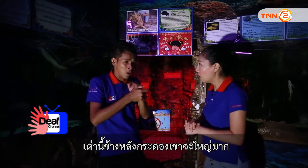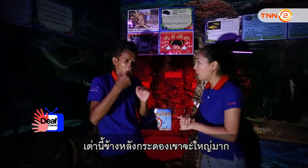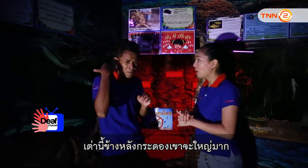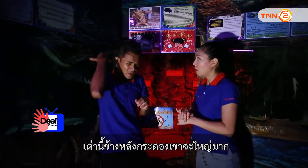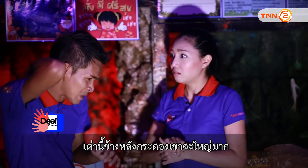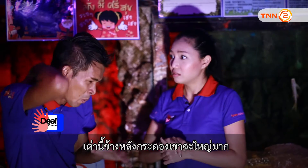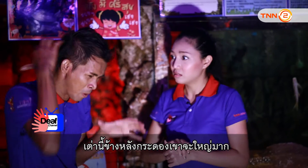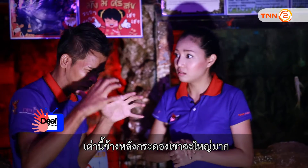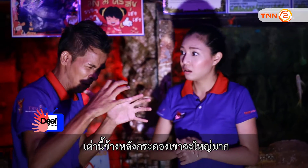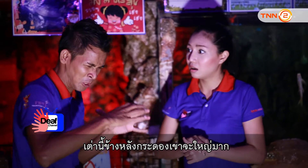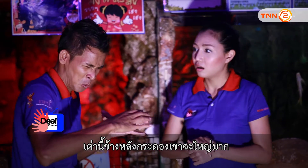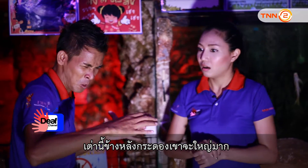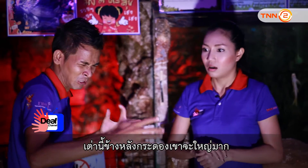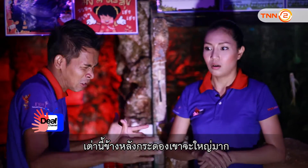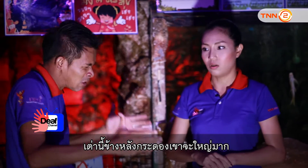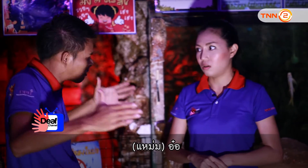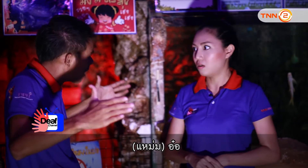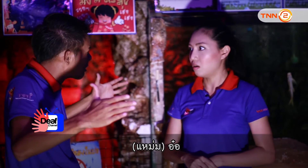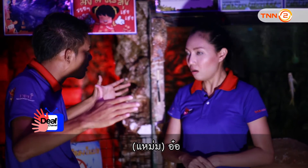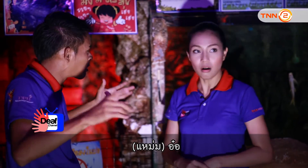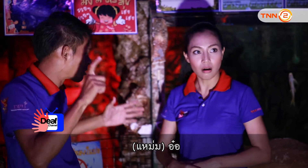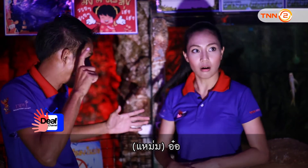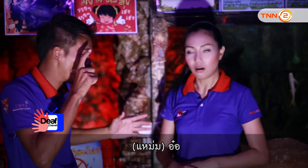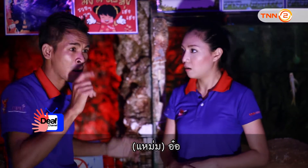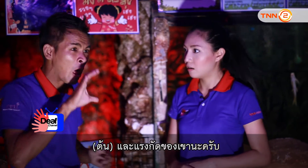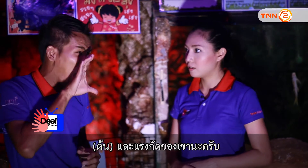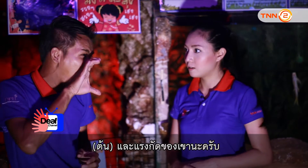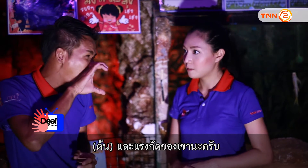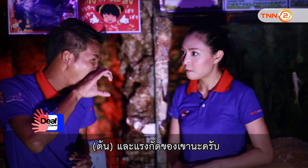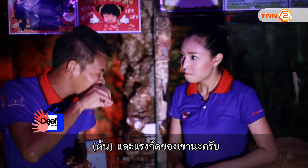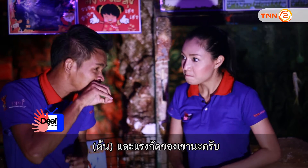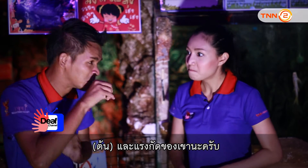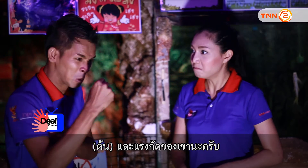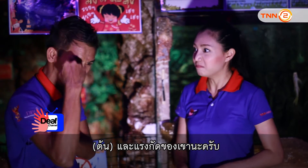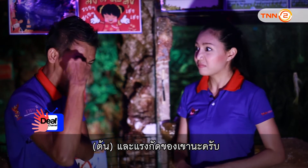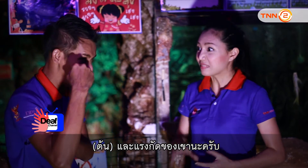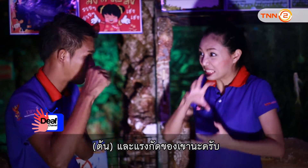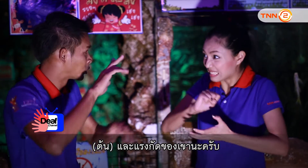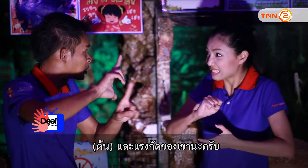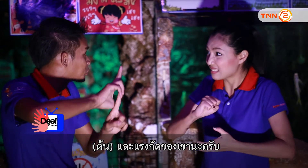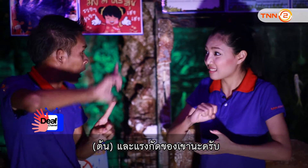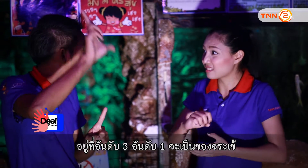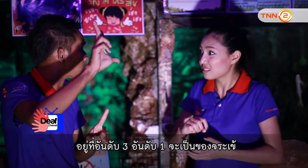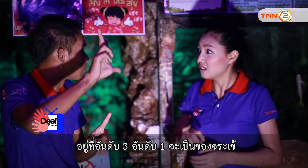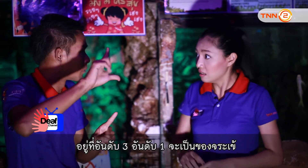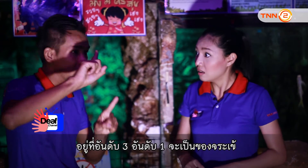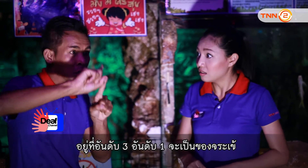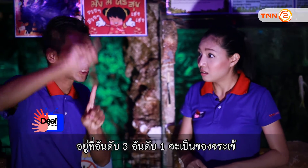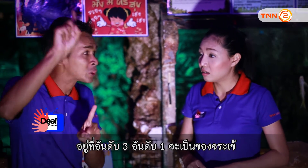านี้ข้างหลังกระดองเขาจะใหญ่มากและแรงกัดของเขานะครับอยู่อันดับที่3